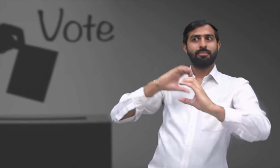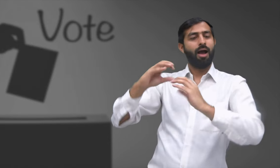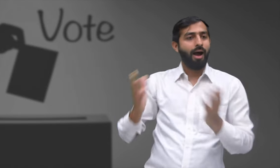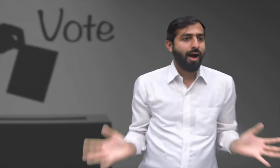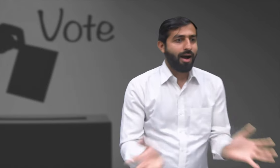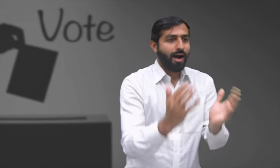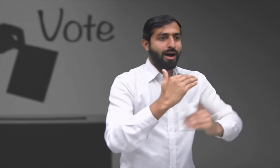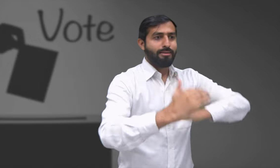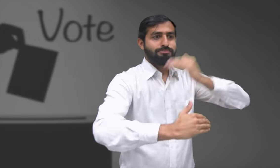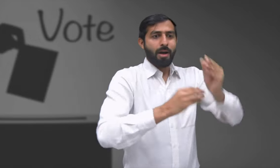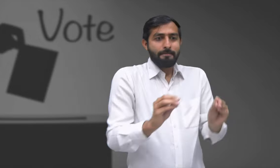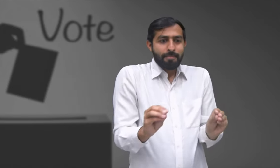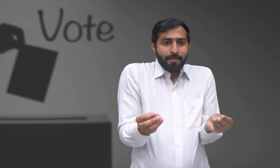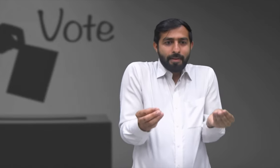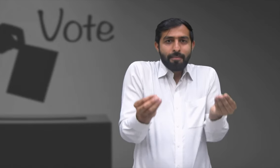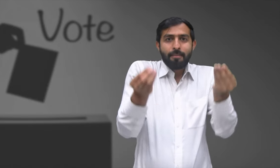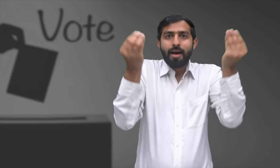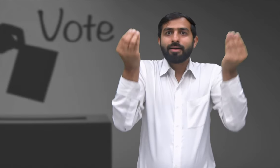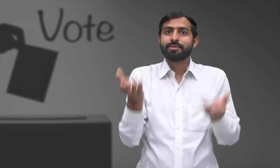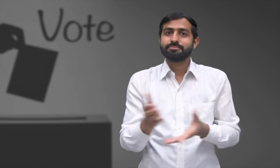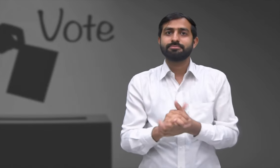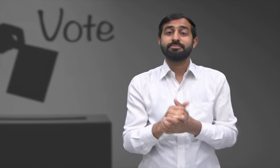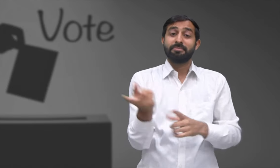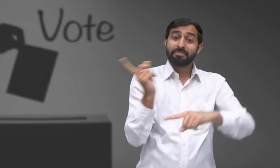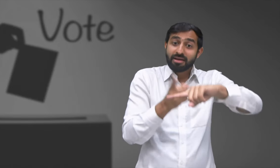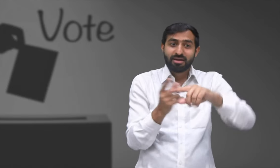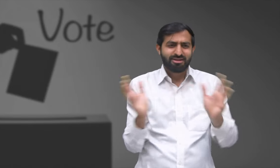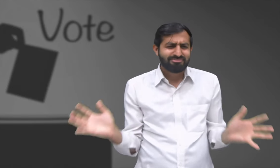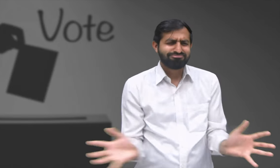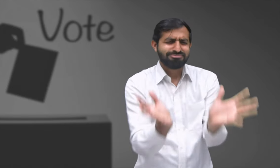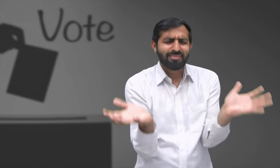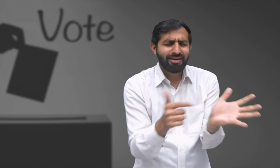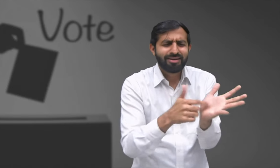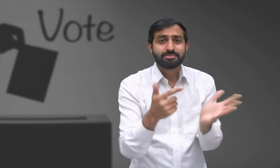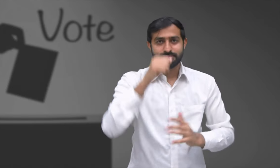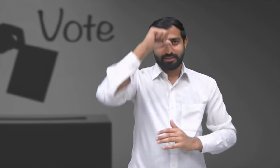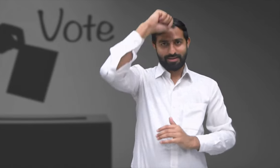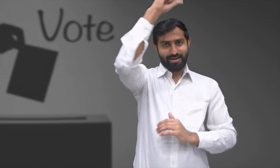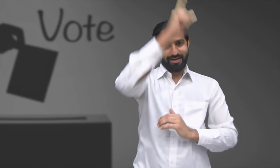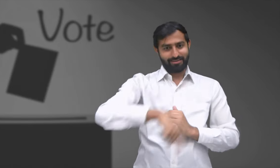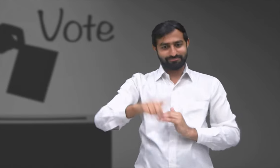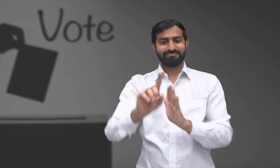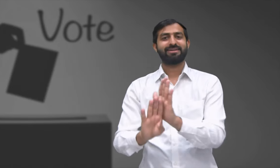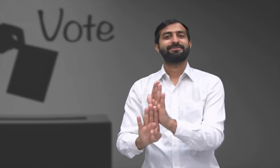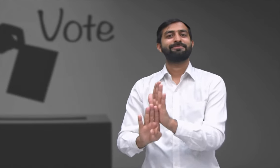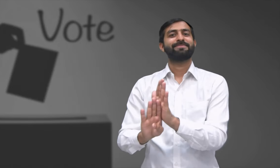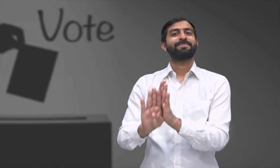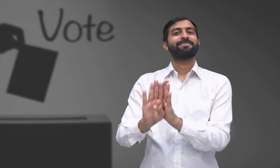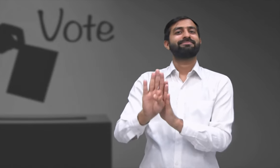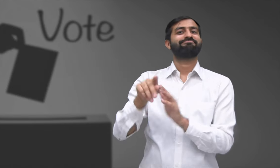परख कर ही दे जो हमारा सहयोग कर एवं हमारे देश की उन्नति